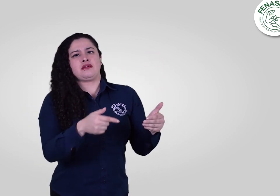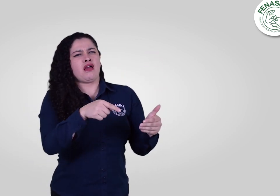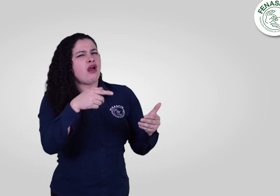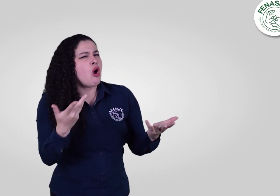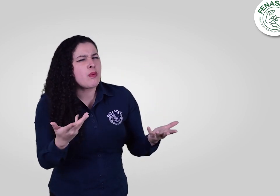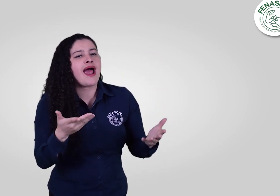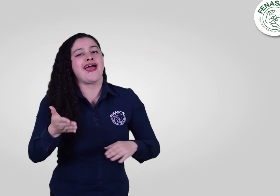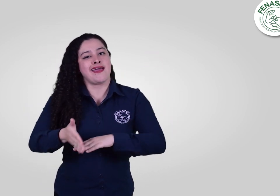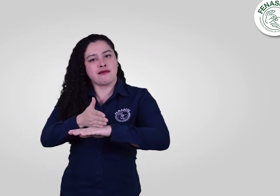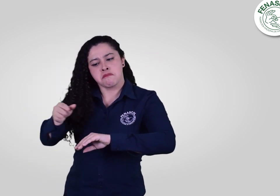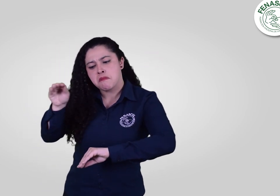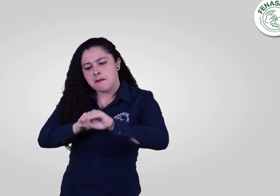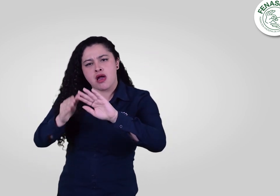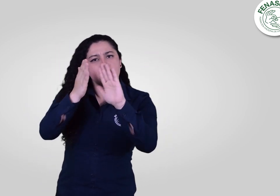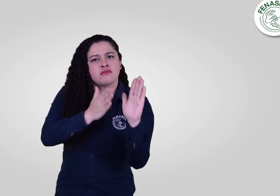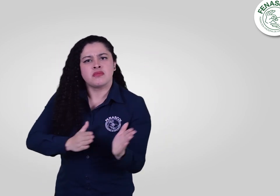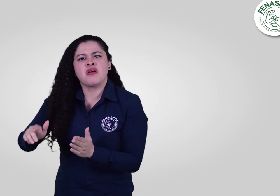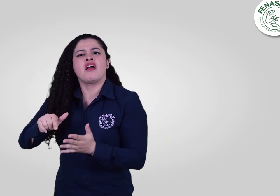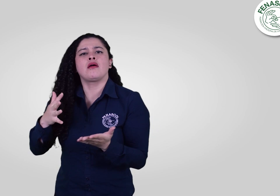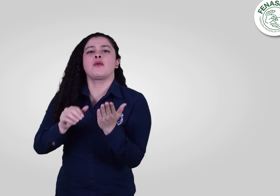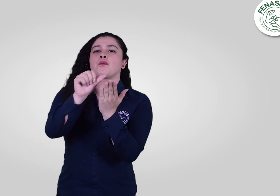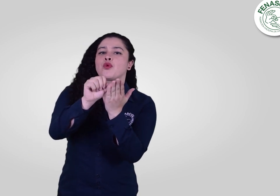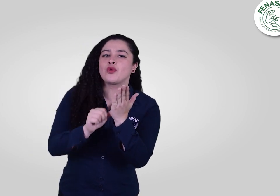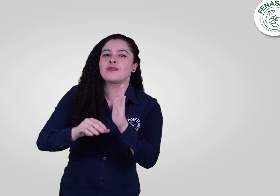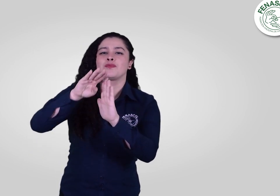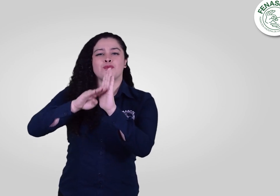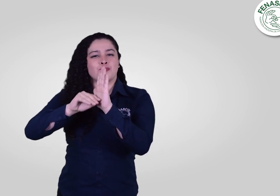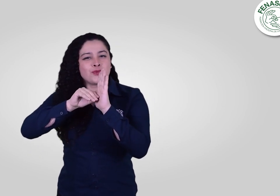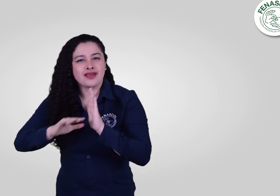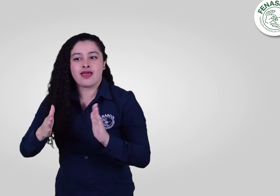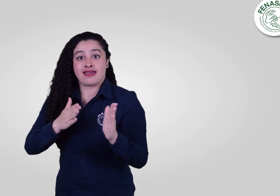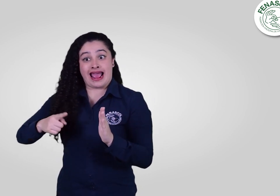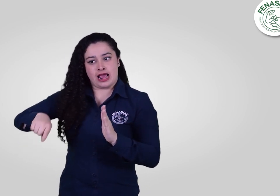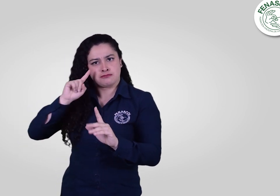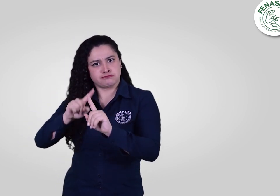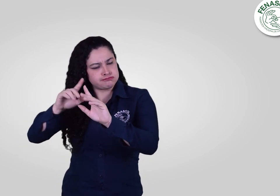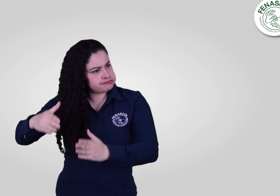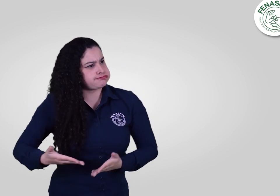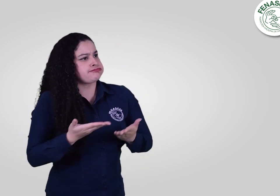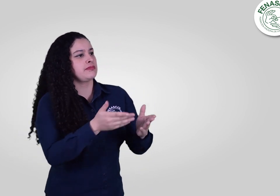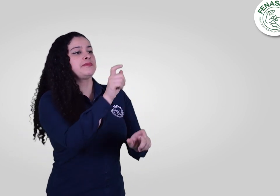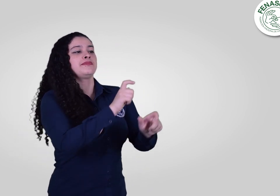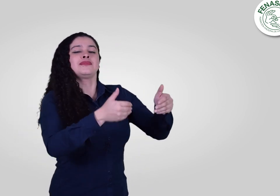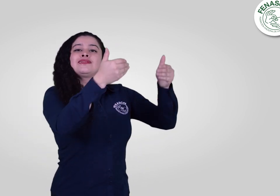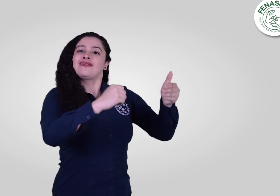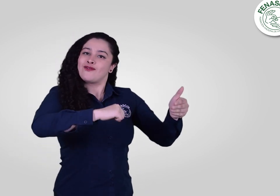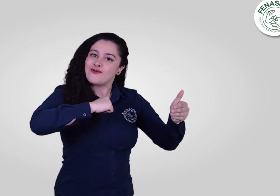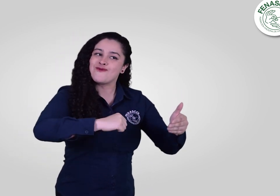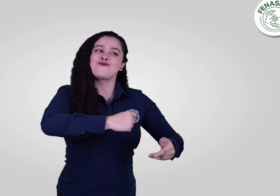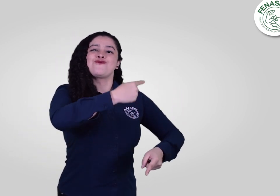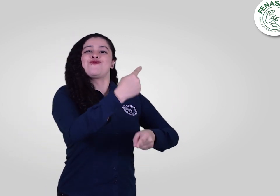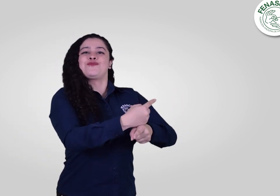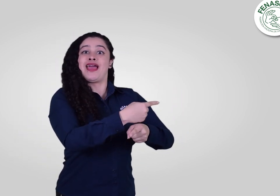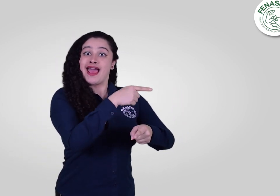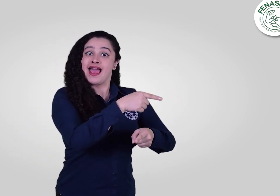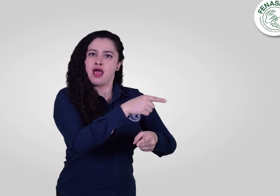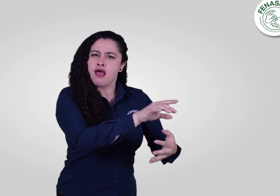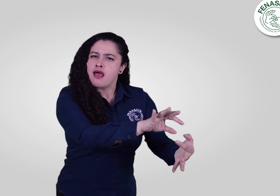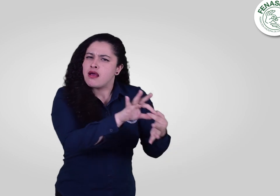debiendo asegurar que todas las políticas planes y programas garanticen el ejercicio total y efectivo